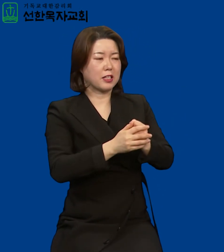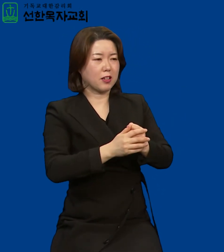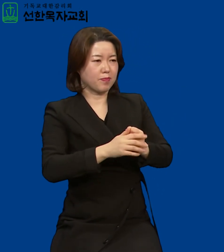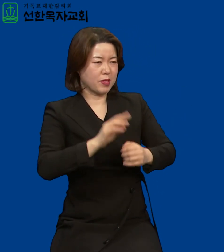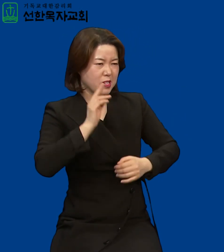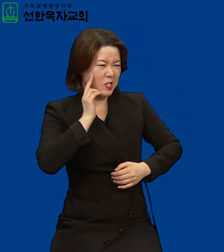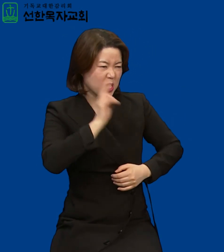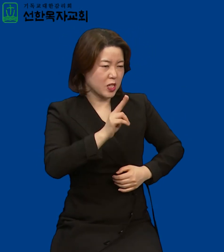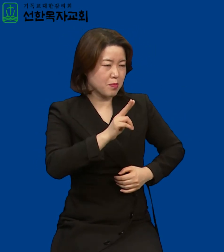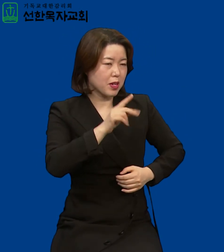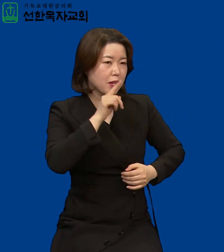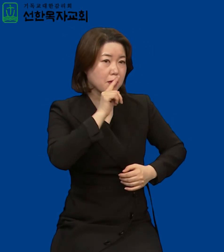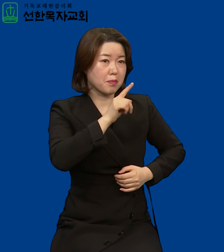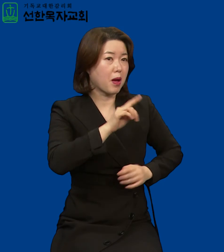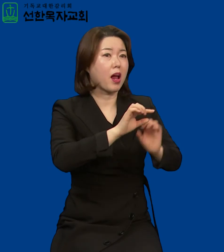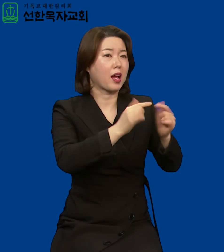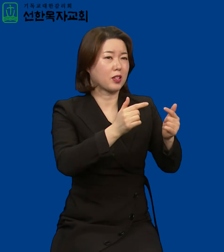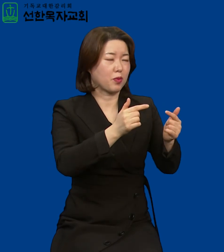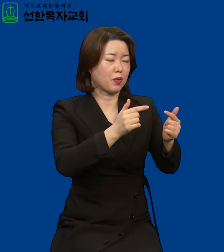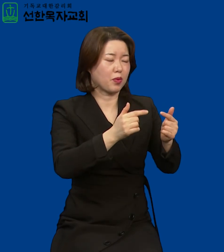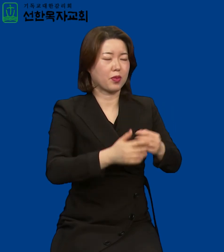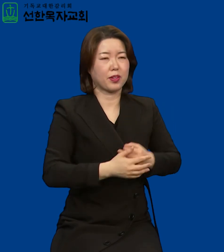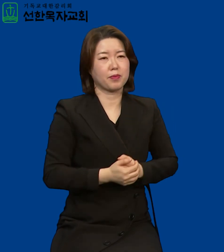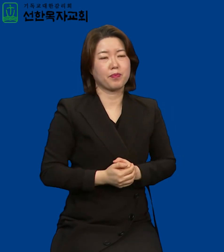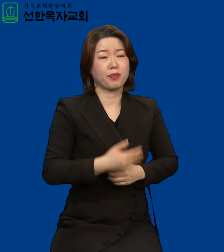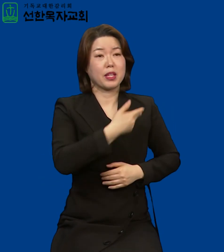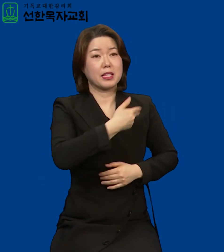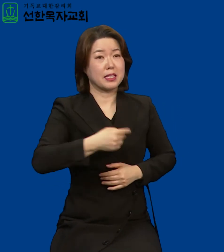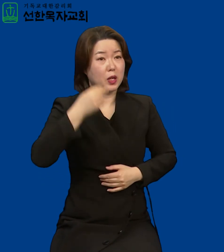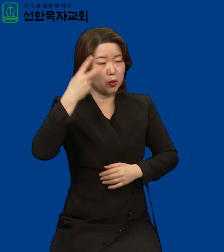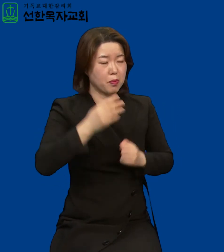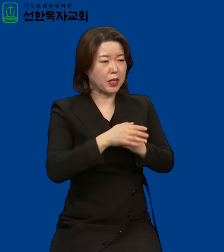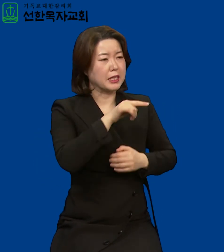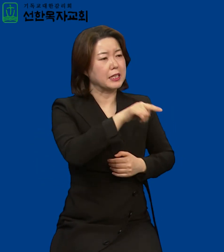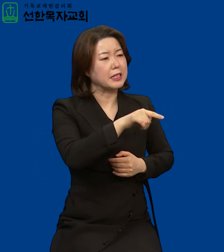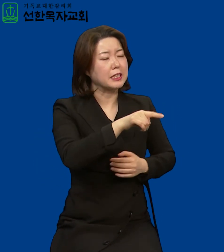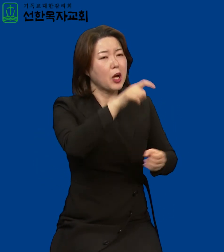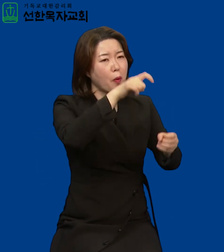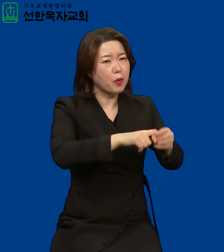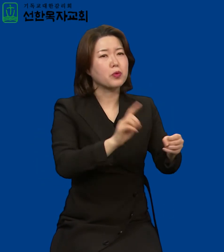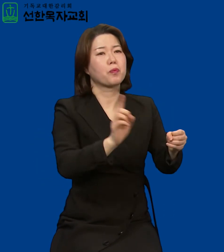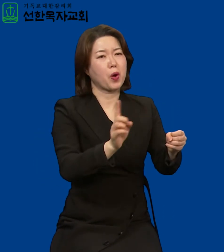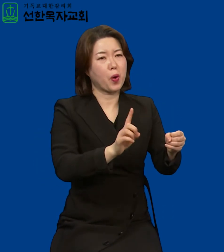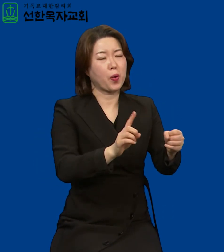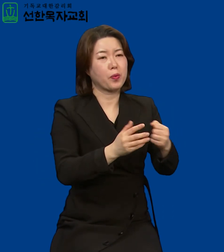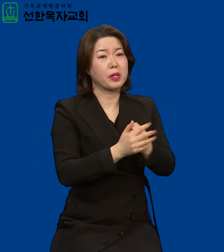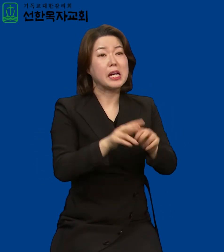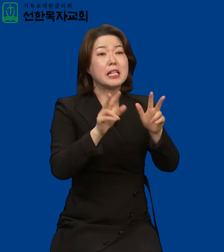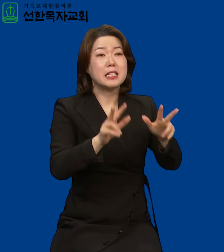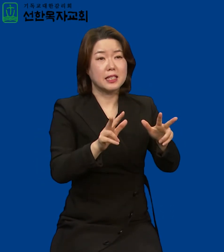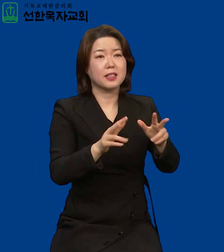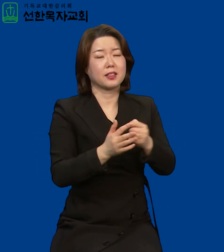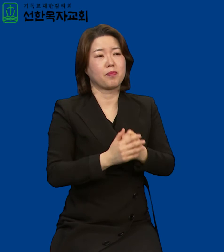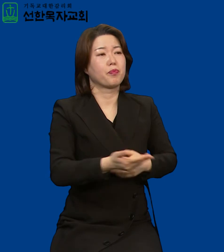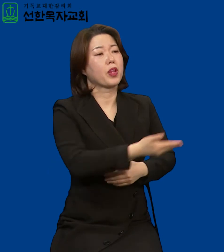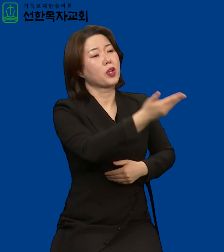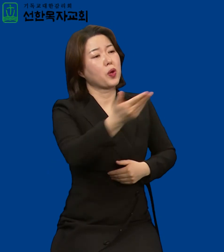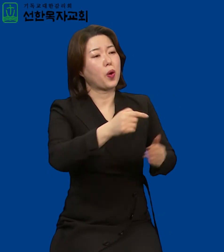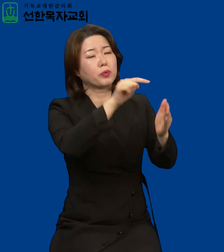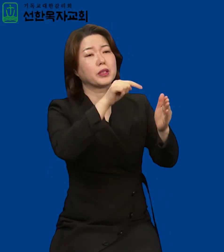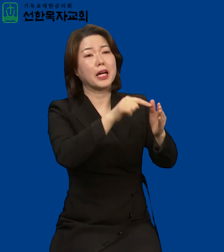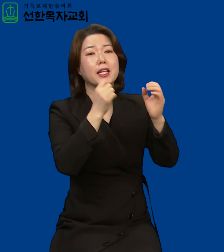이 말씀을 하고 있는 게 아닙니다. 사도 바울이 정말 원하는 것은 지금 여러분 안에